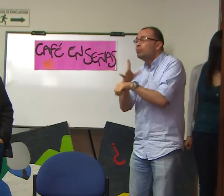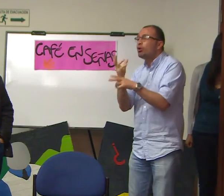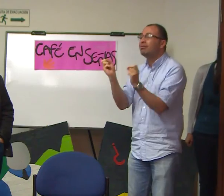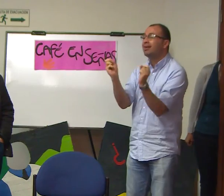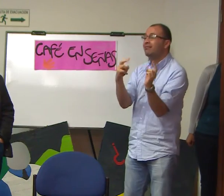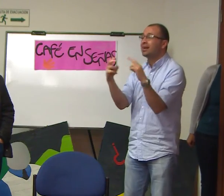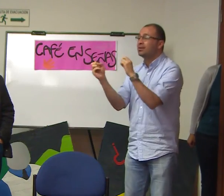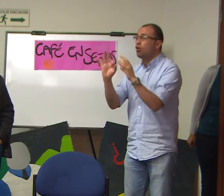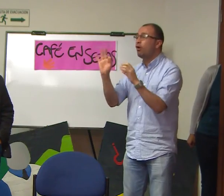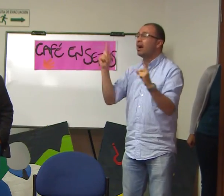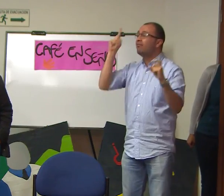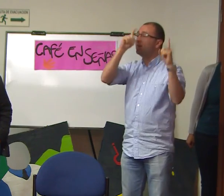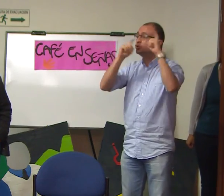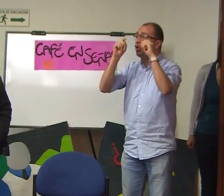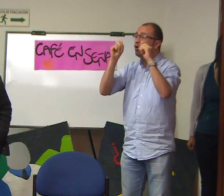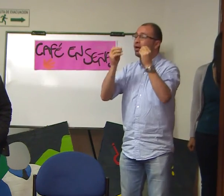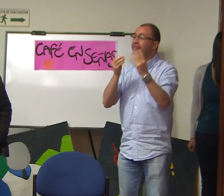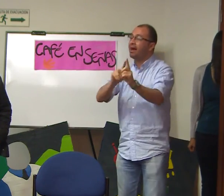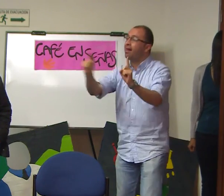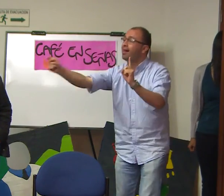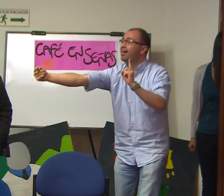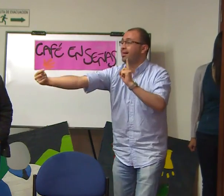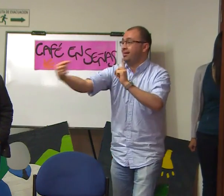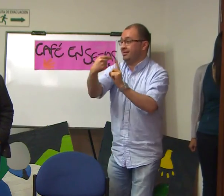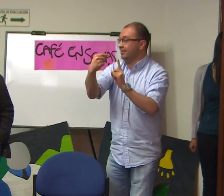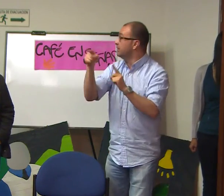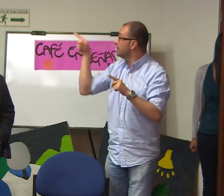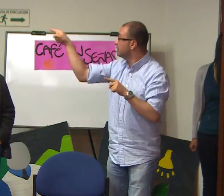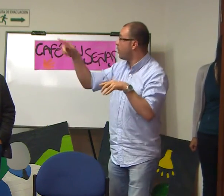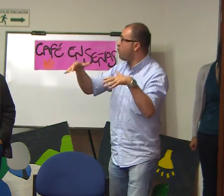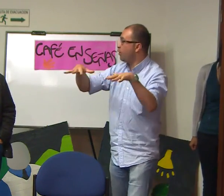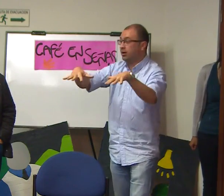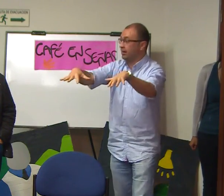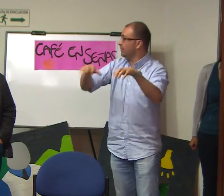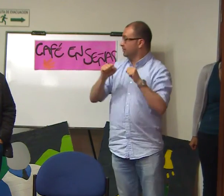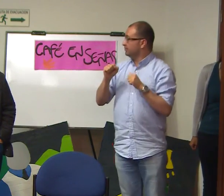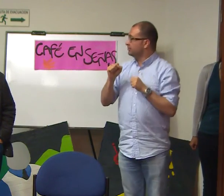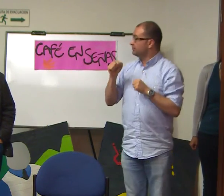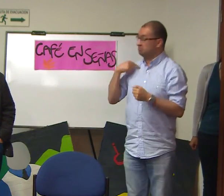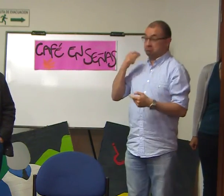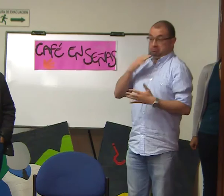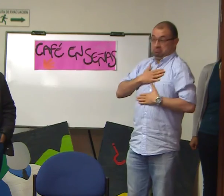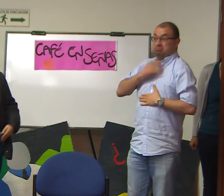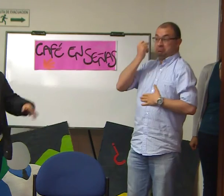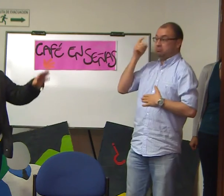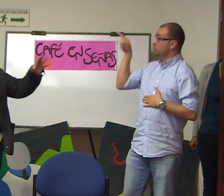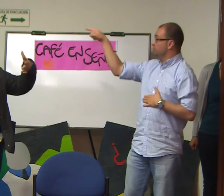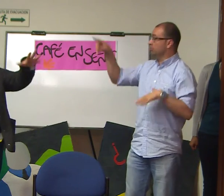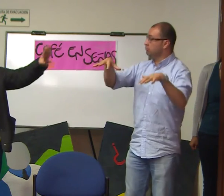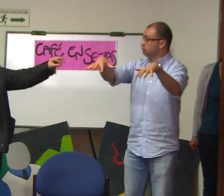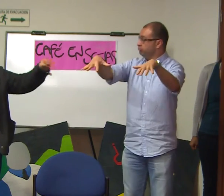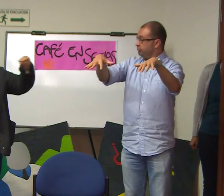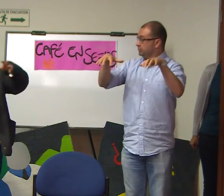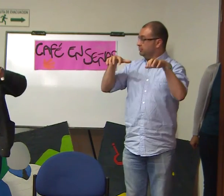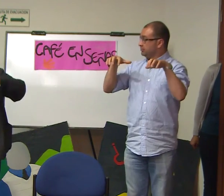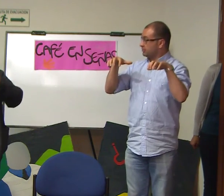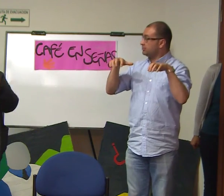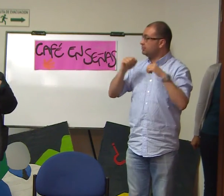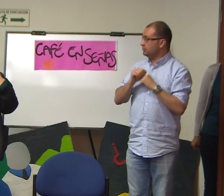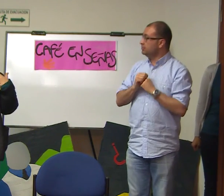que en el video nos muestran una persona con una estrategia de títeres, pero yo lo que